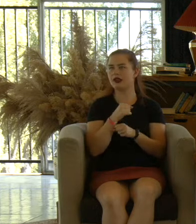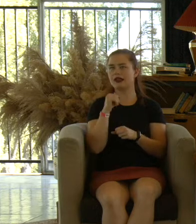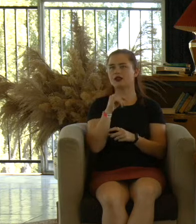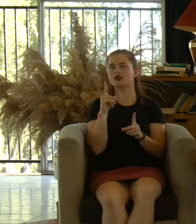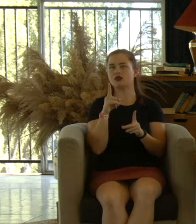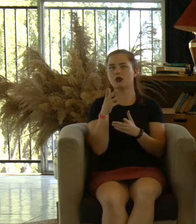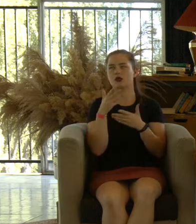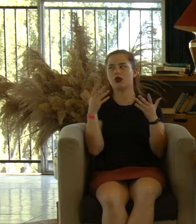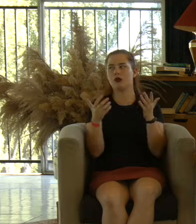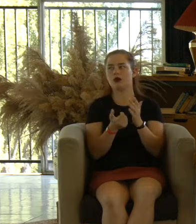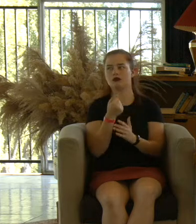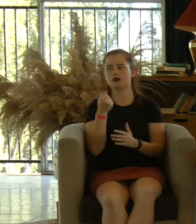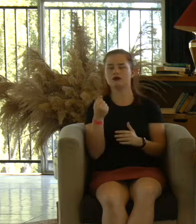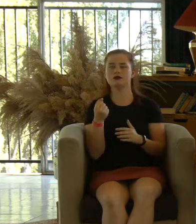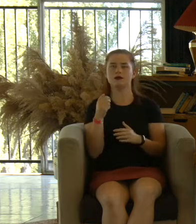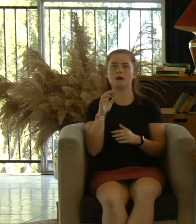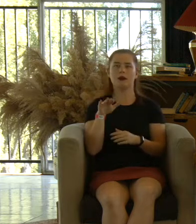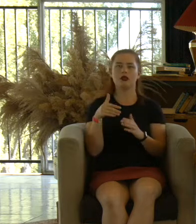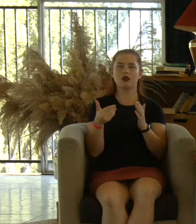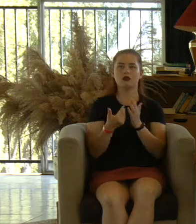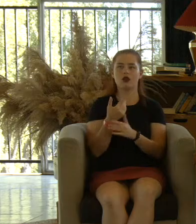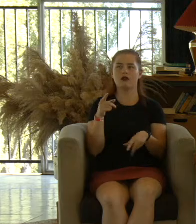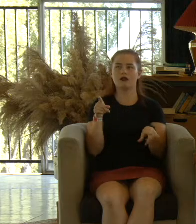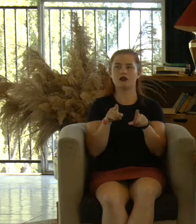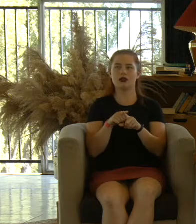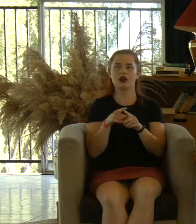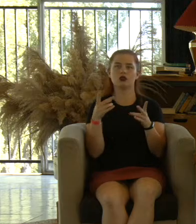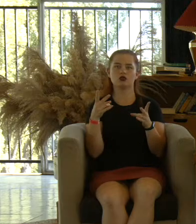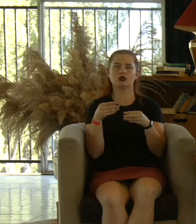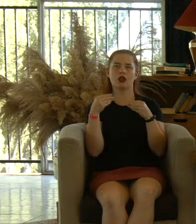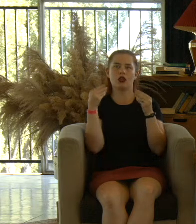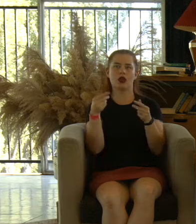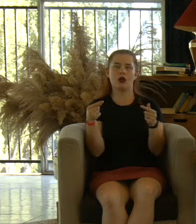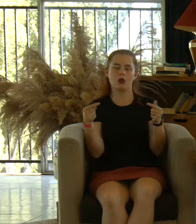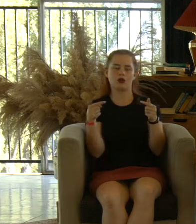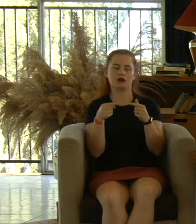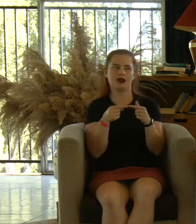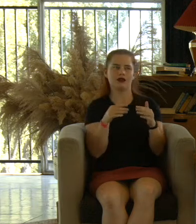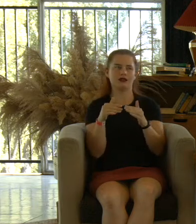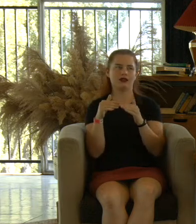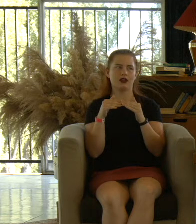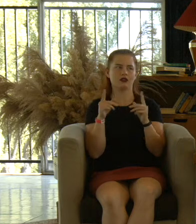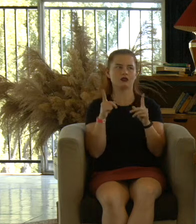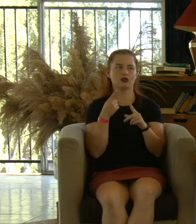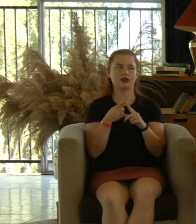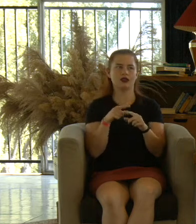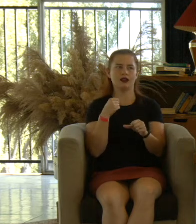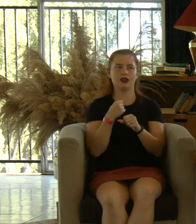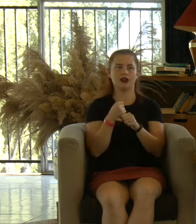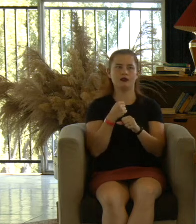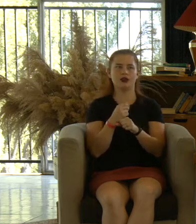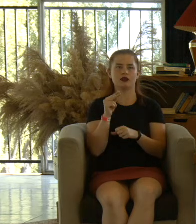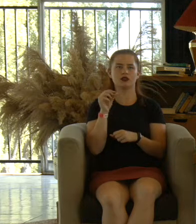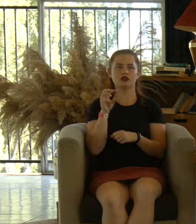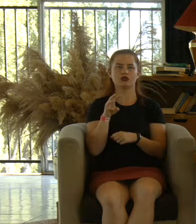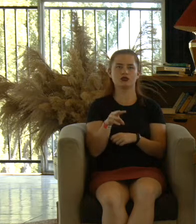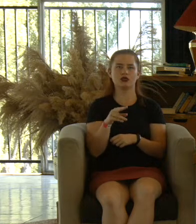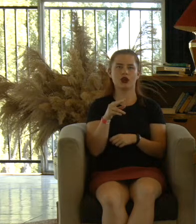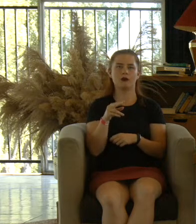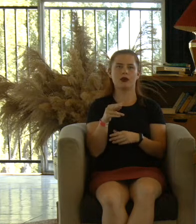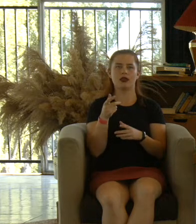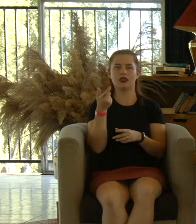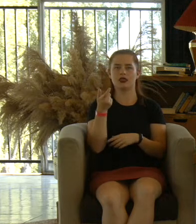нас получилось. Потом, опять же, этому нужно задать определенную тональность и что-то с этим делать. Чем дешевле вино продается,